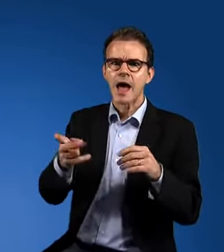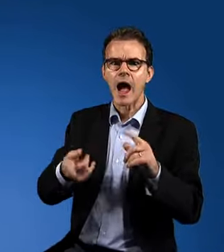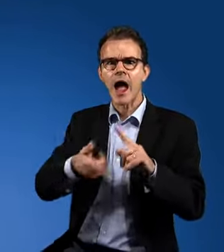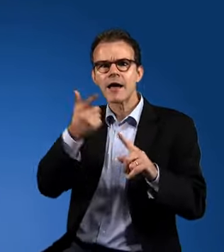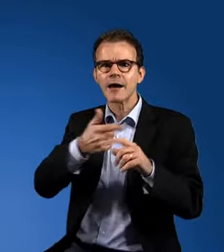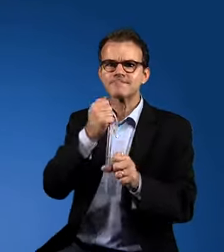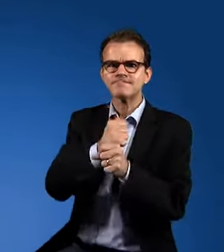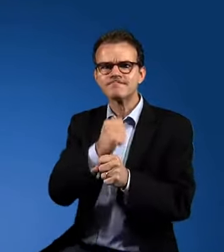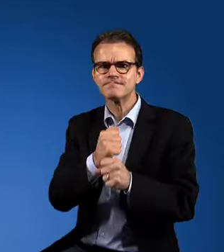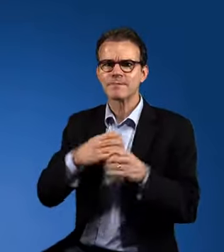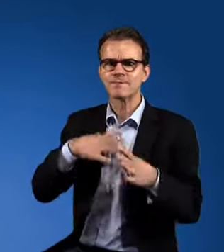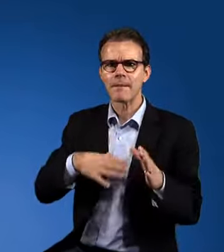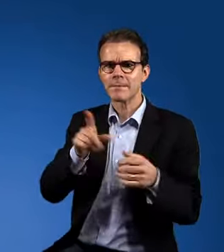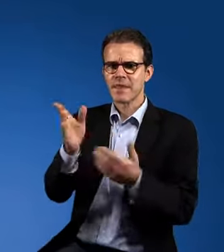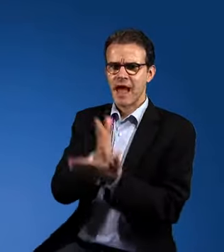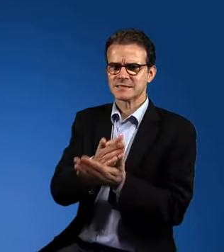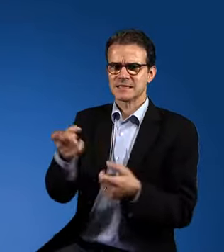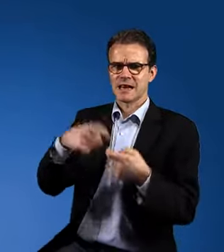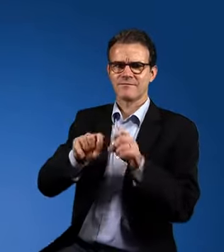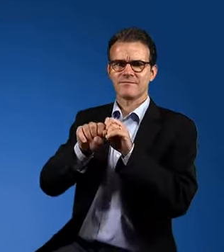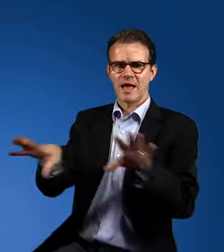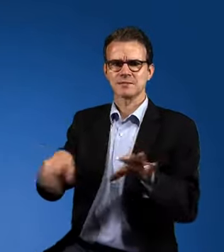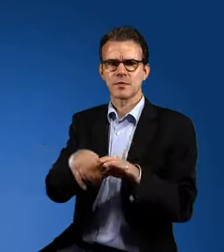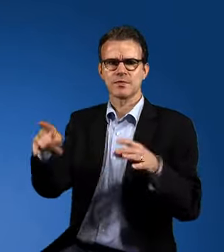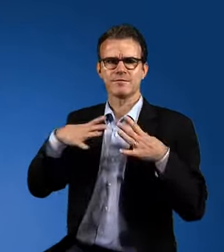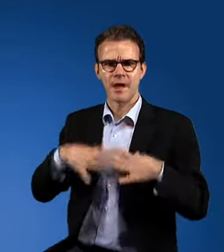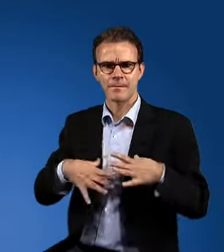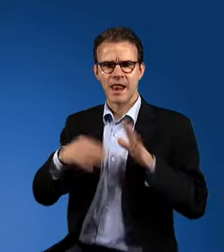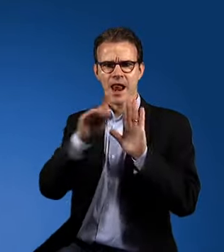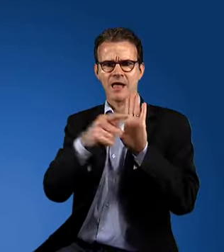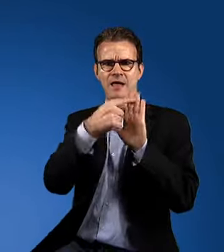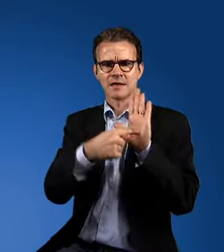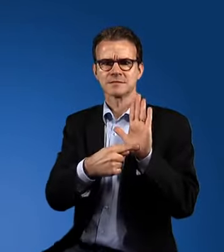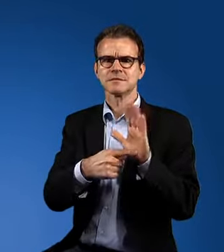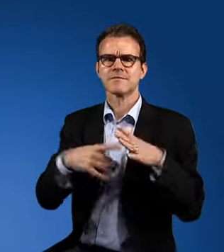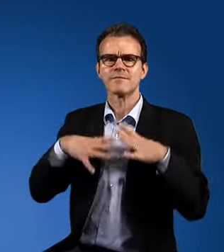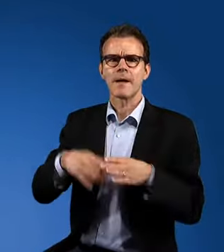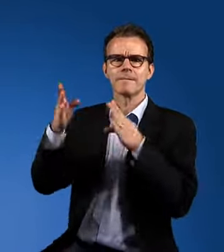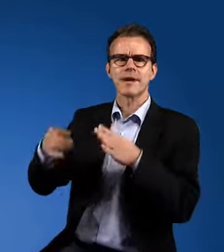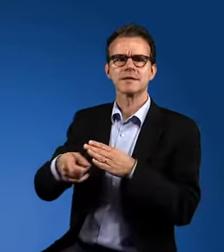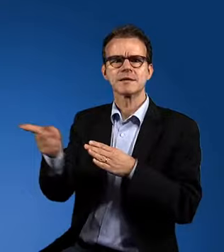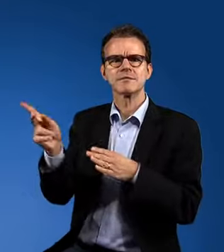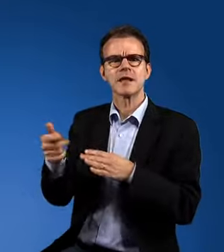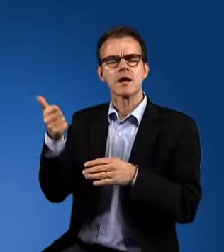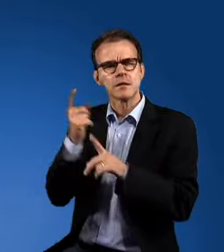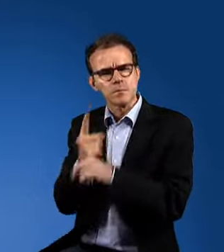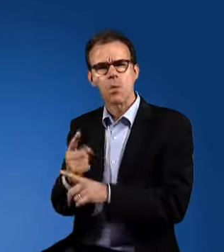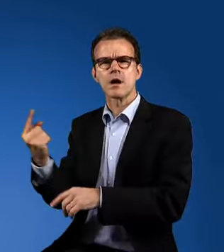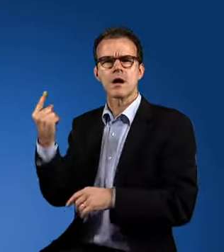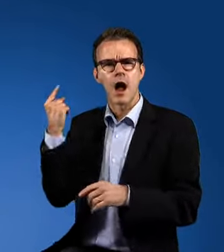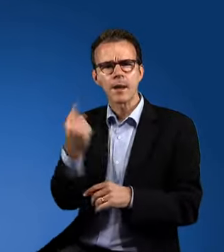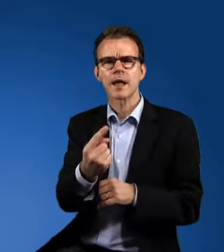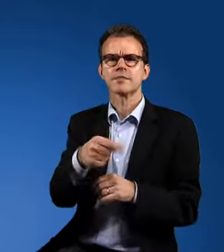vammaisia koskevia tai tehdään vammaisia koskevaa lainsäädäntöä, niin